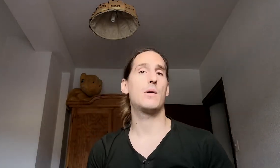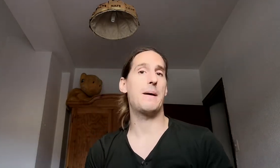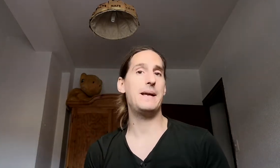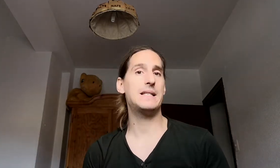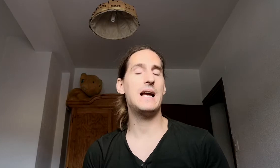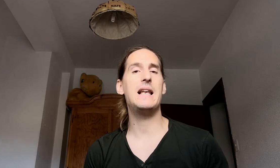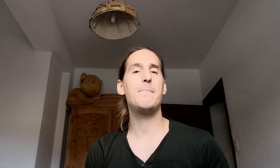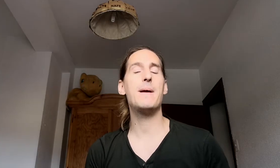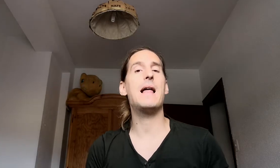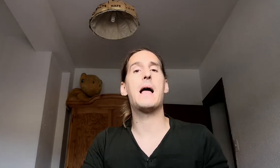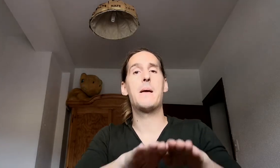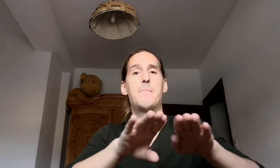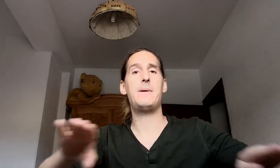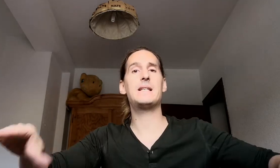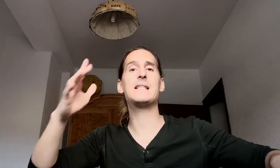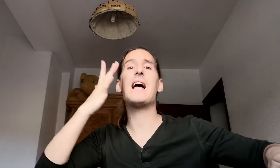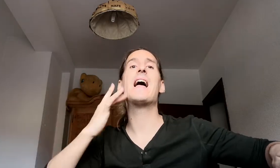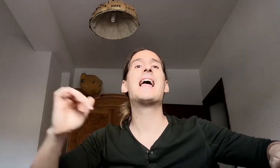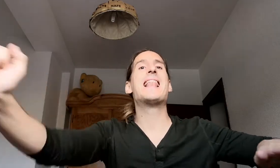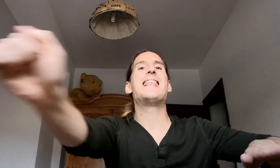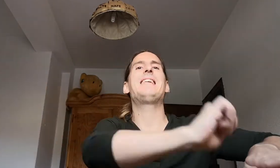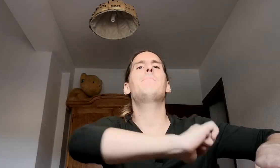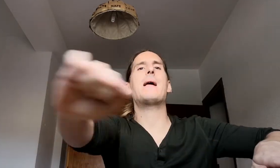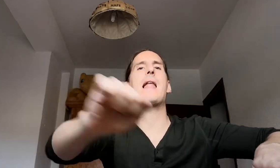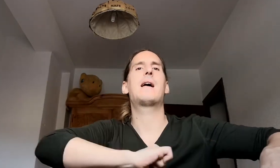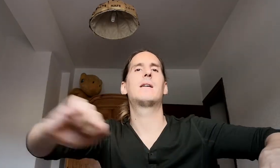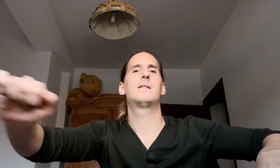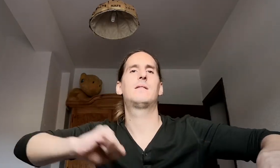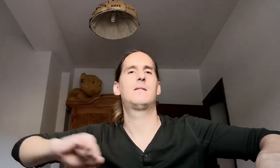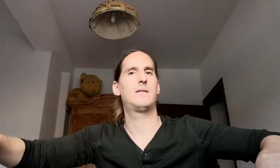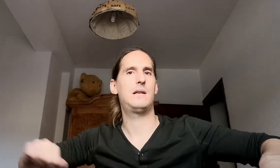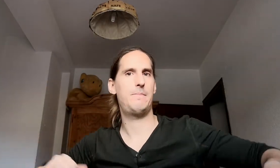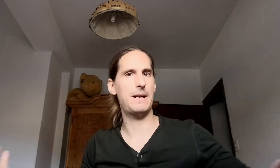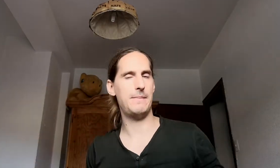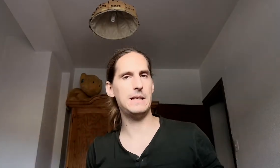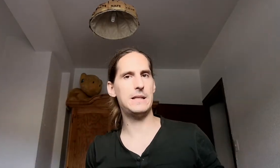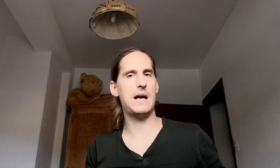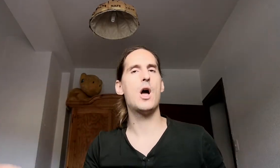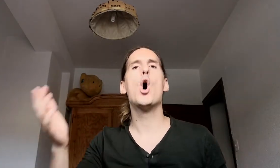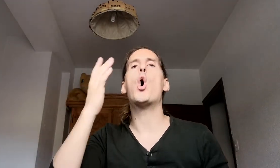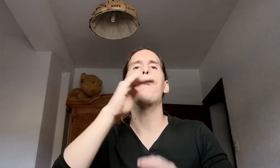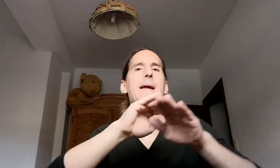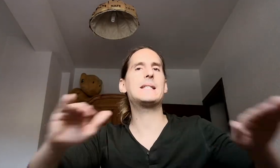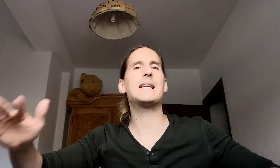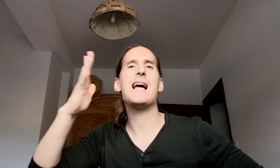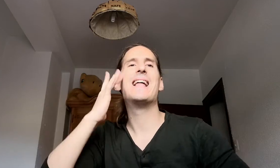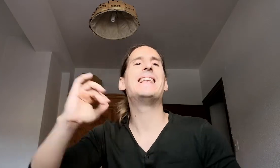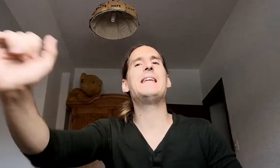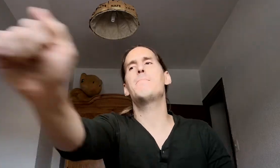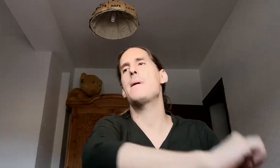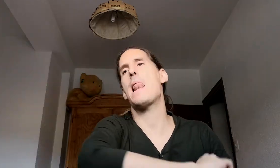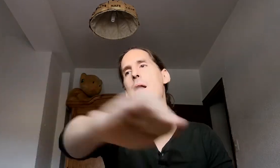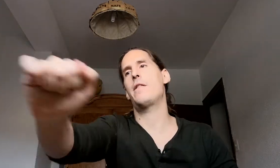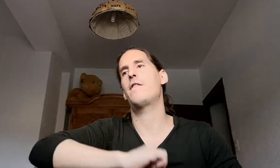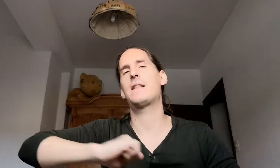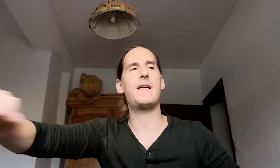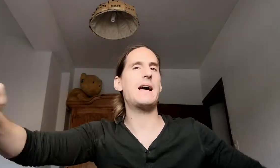La mesa, límpiala. Mesa, límpiala. Limpia la mesa. O mesa, límpiala. No hace falta dejar